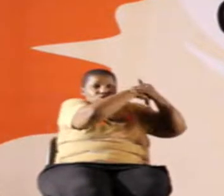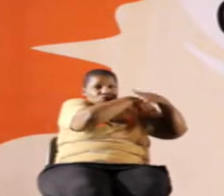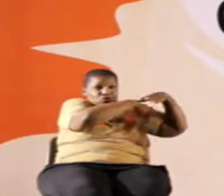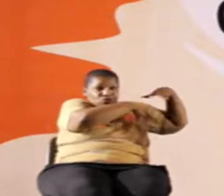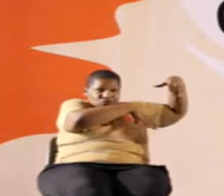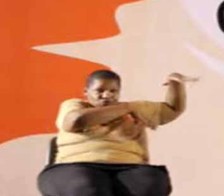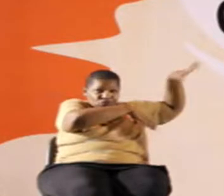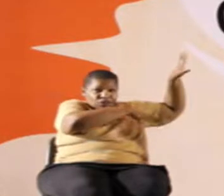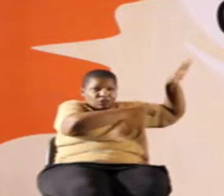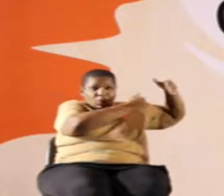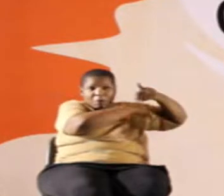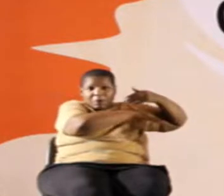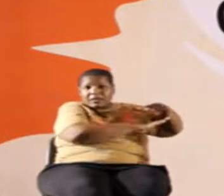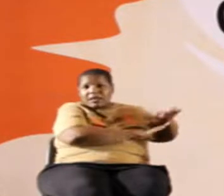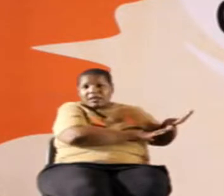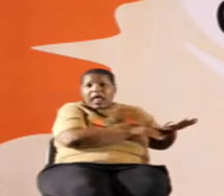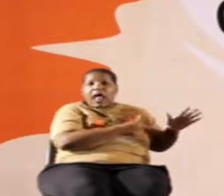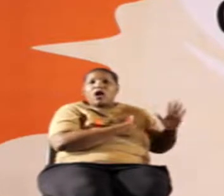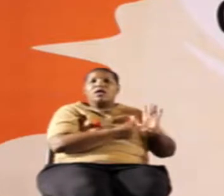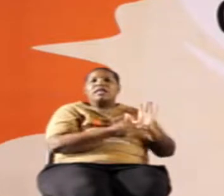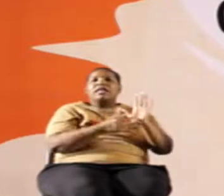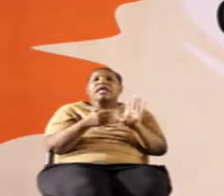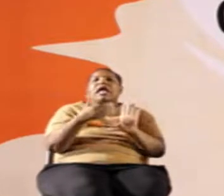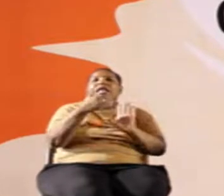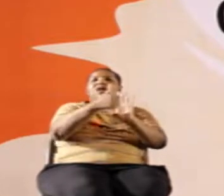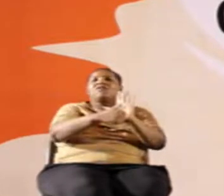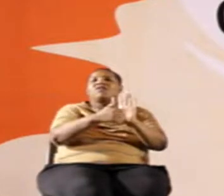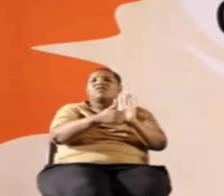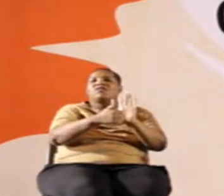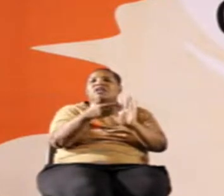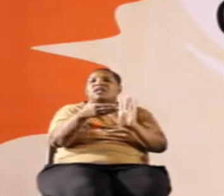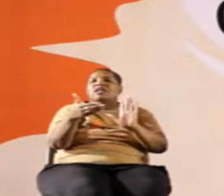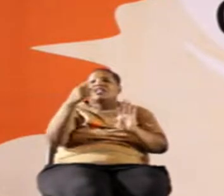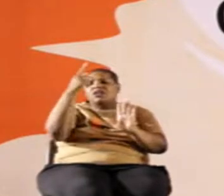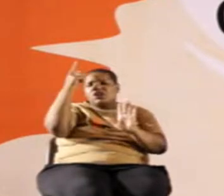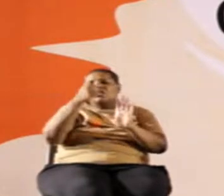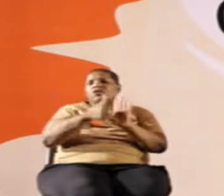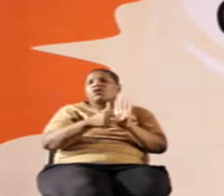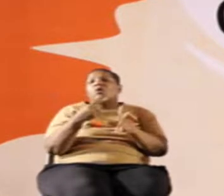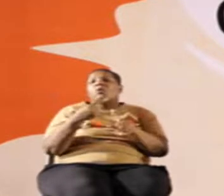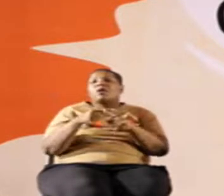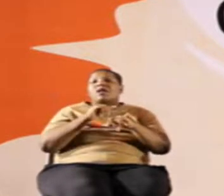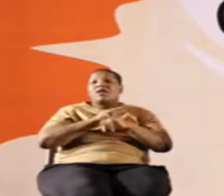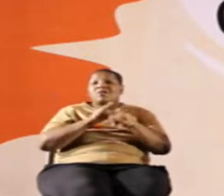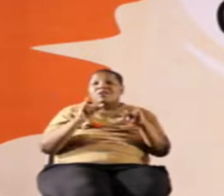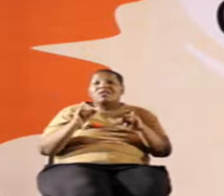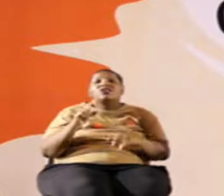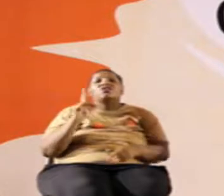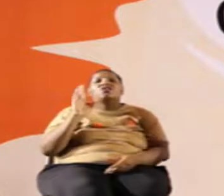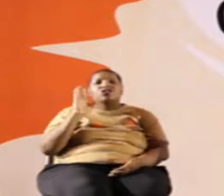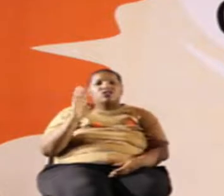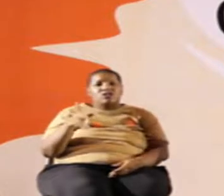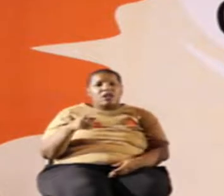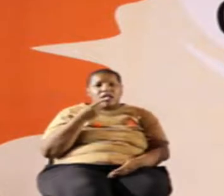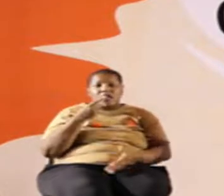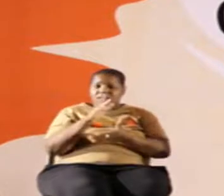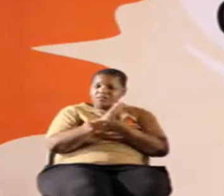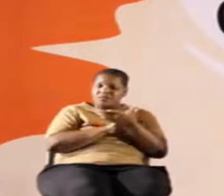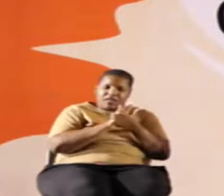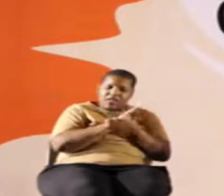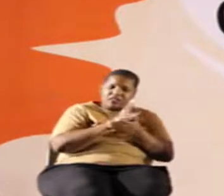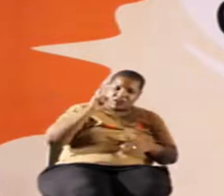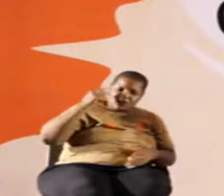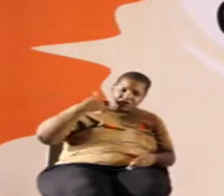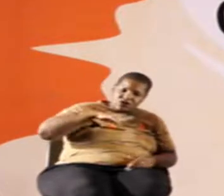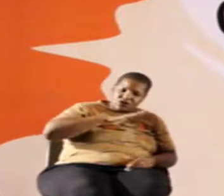Estava lá atrás, e agora está na frente. E essas pessoas estão na frente porque uma mensagem já foi dada, né? Nada de nós,